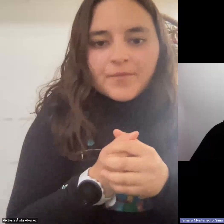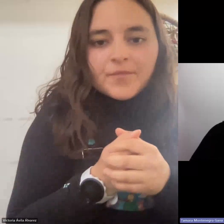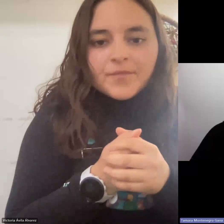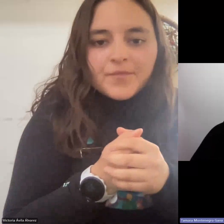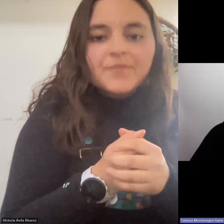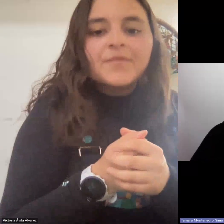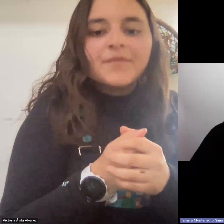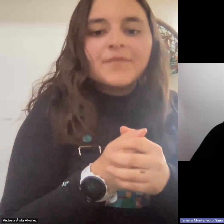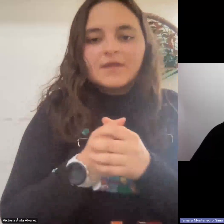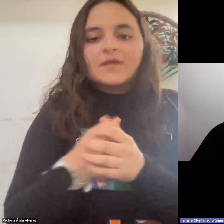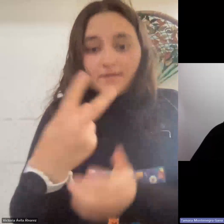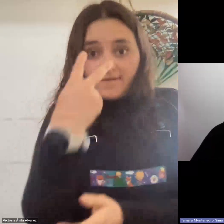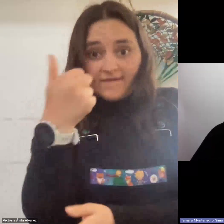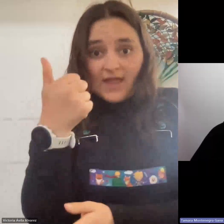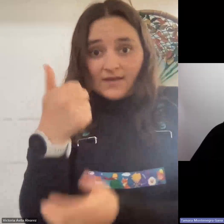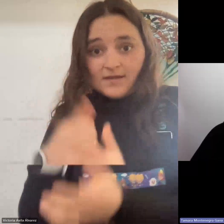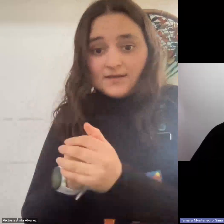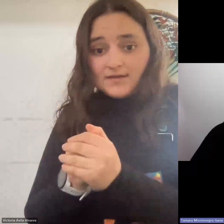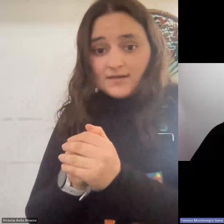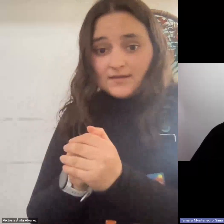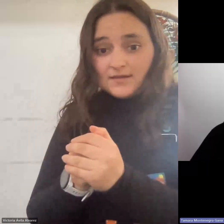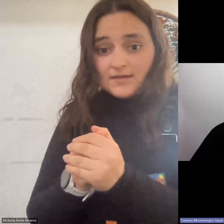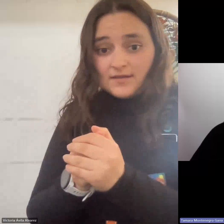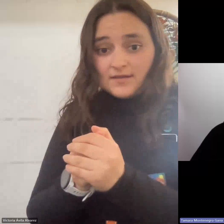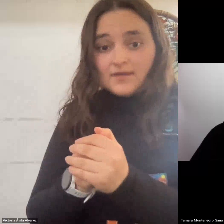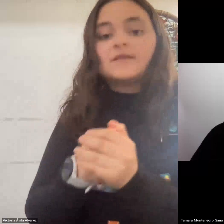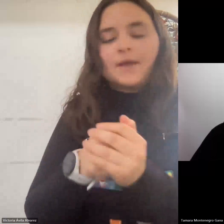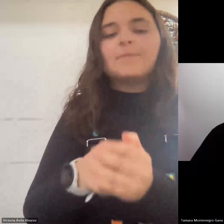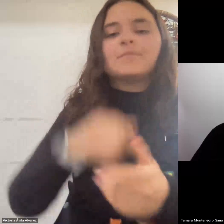Entonces ella necesitaba ver el trabajo en equipo,